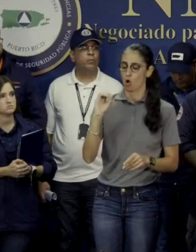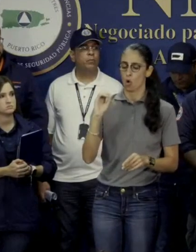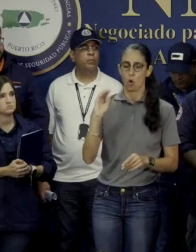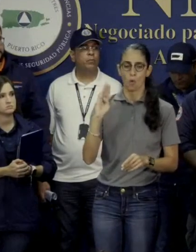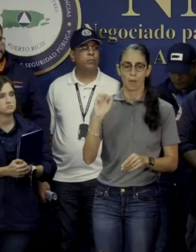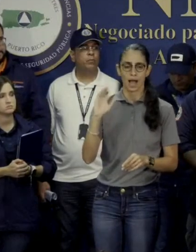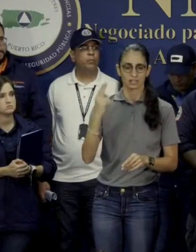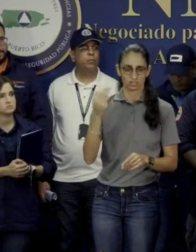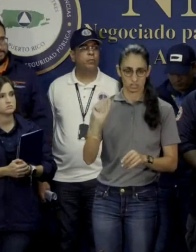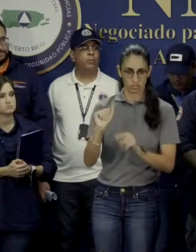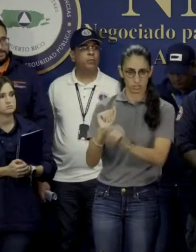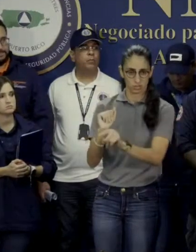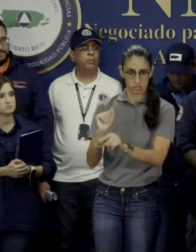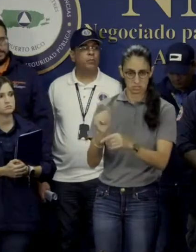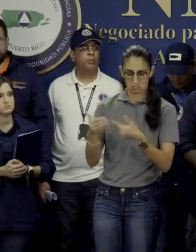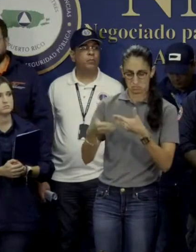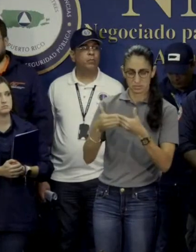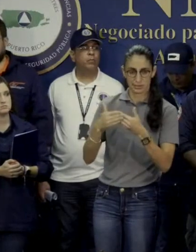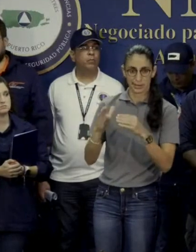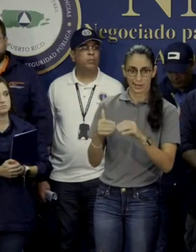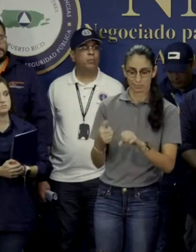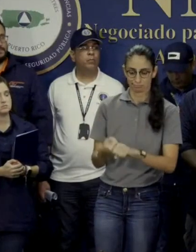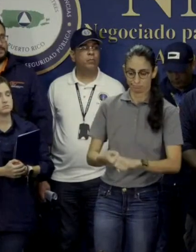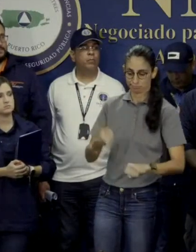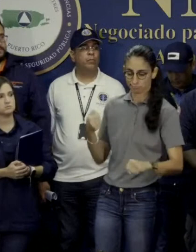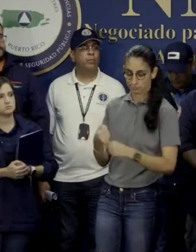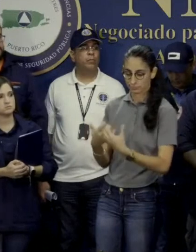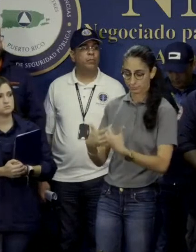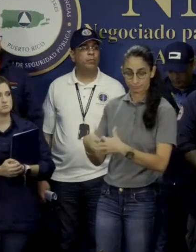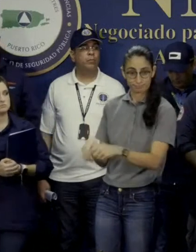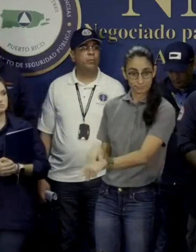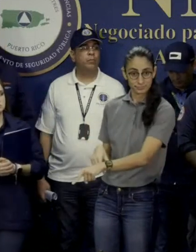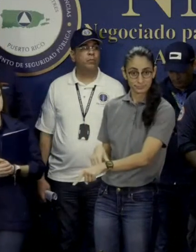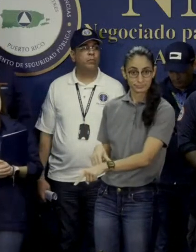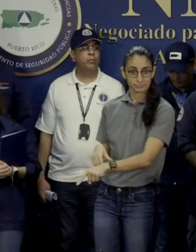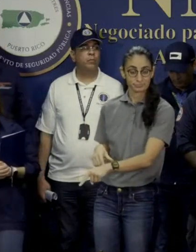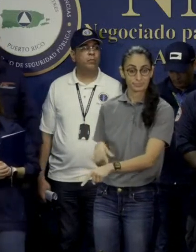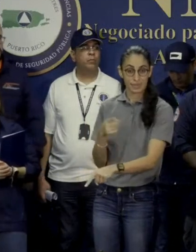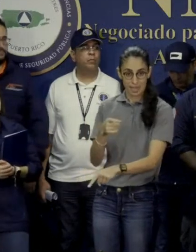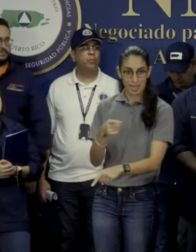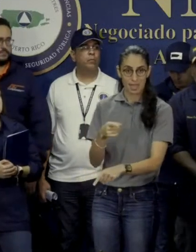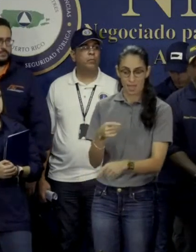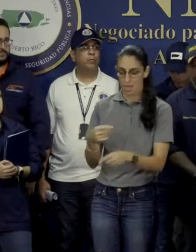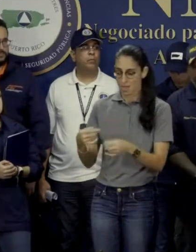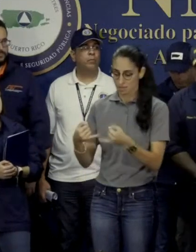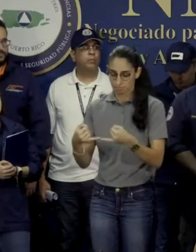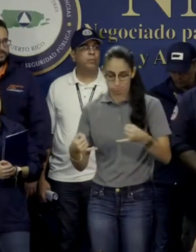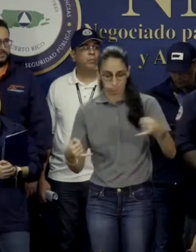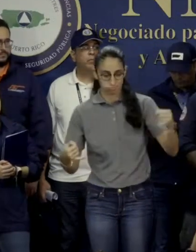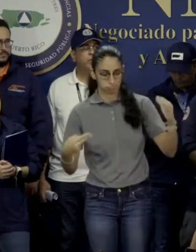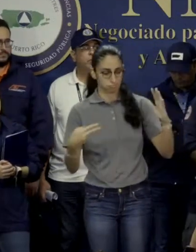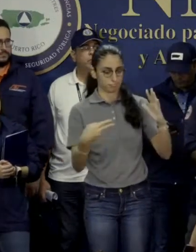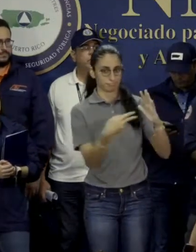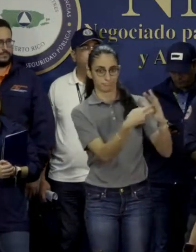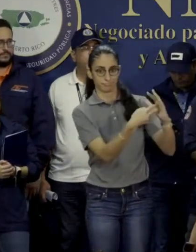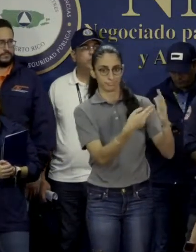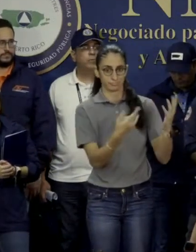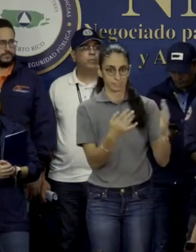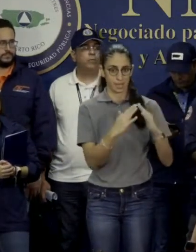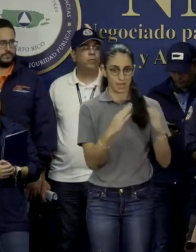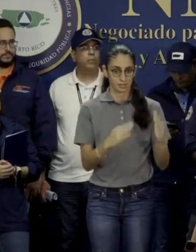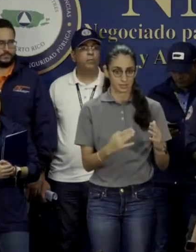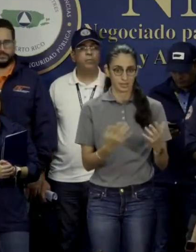de la residencia, tenía un generador prendido y le estaba supliendo combustible con el generador prendido. Lo que nos